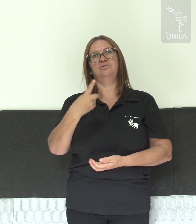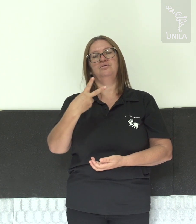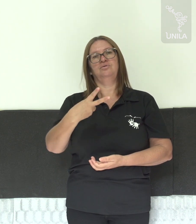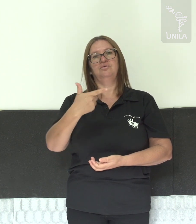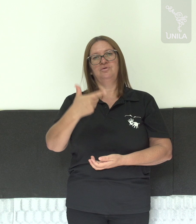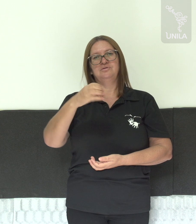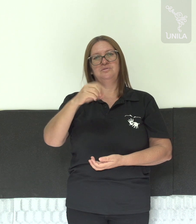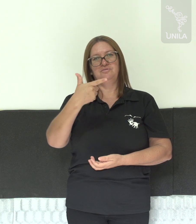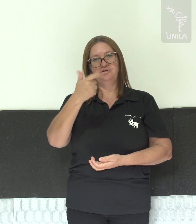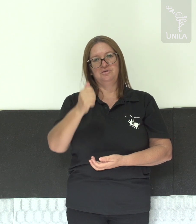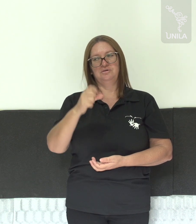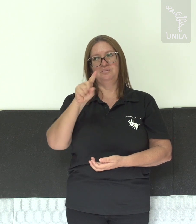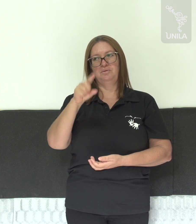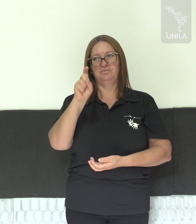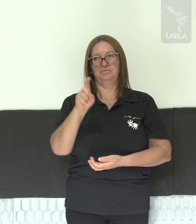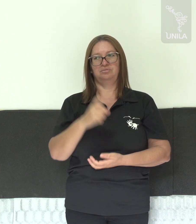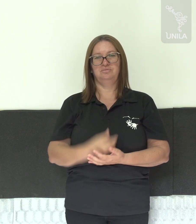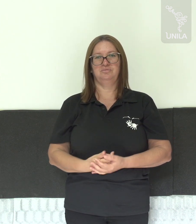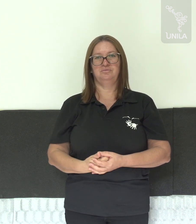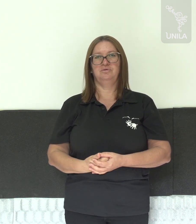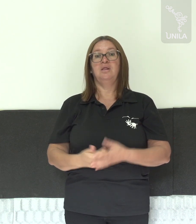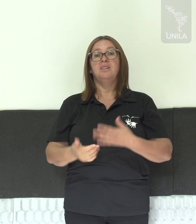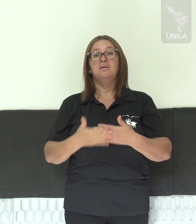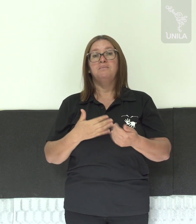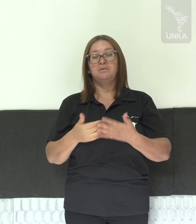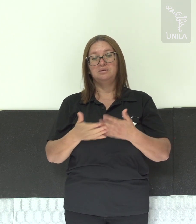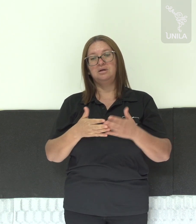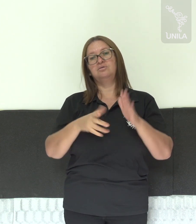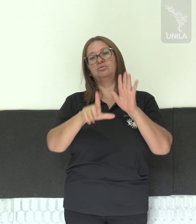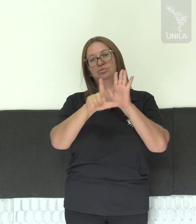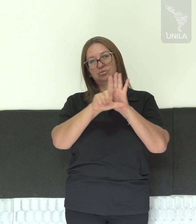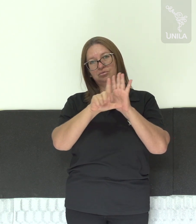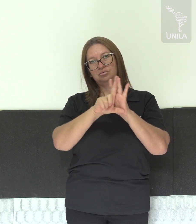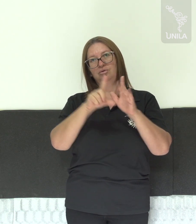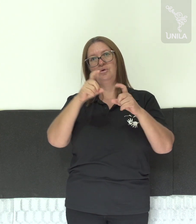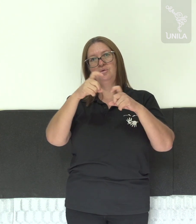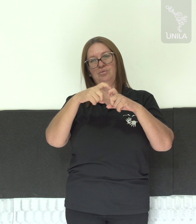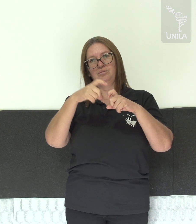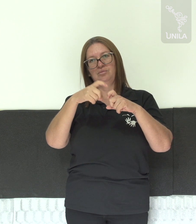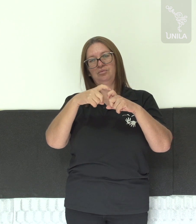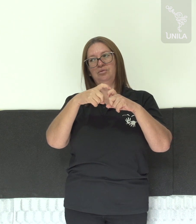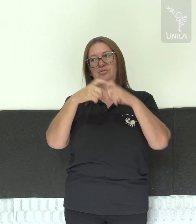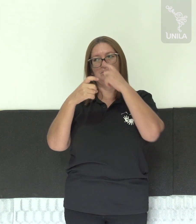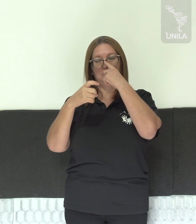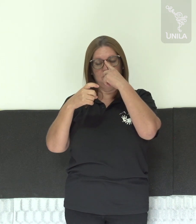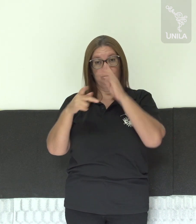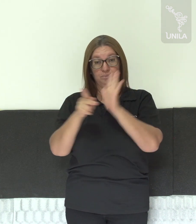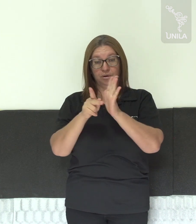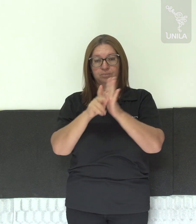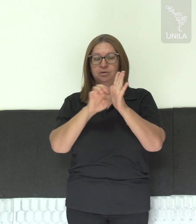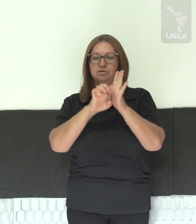2023.1, de acordo com o modelo de laudo médico disponível no anexo 4 do presente